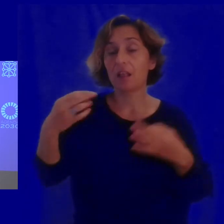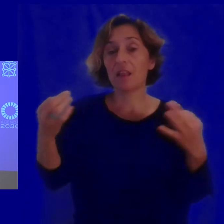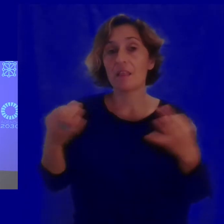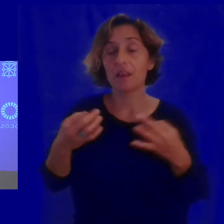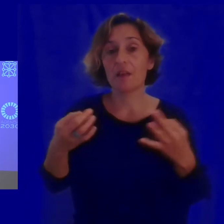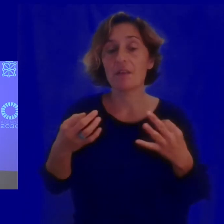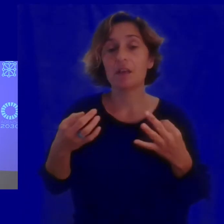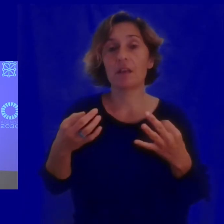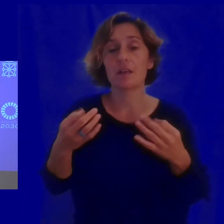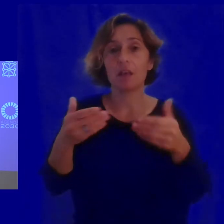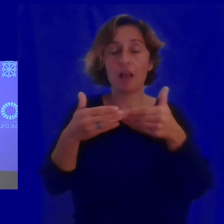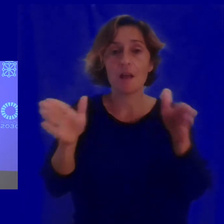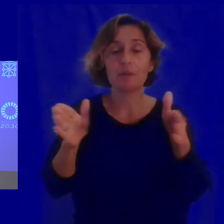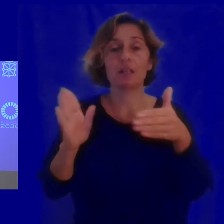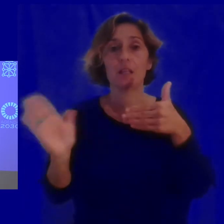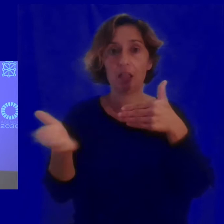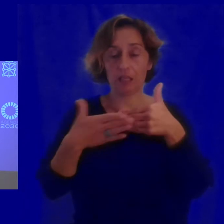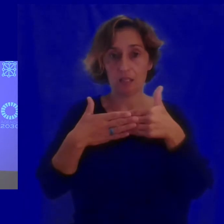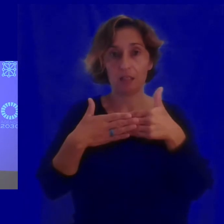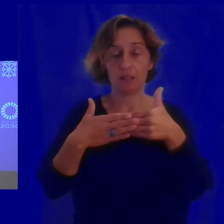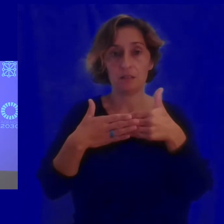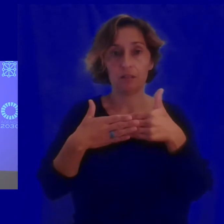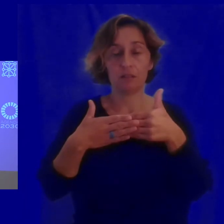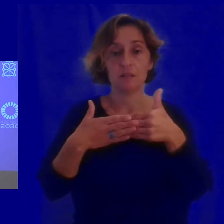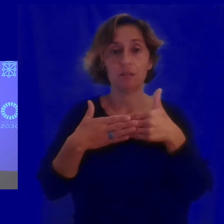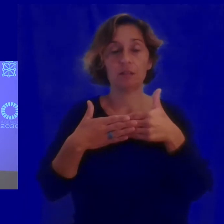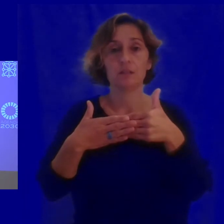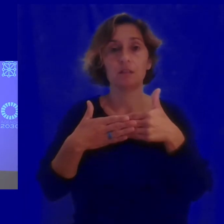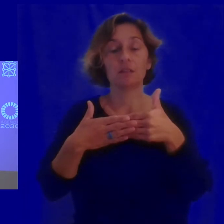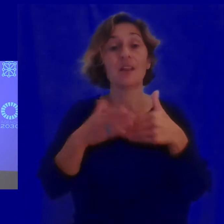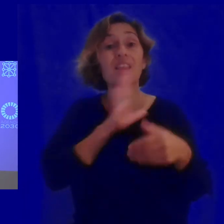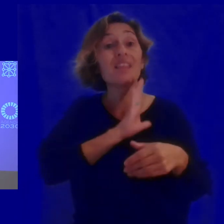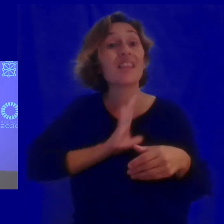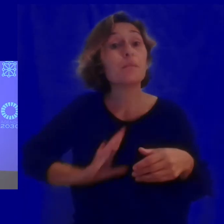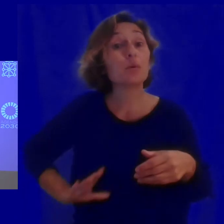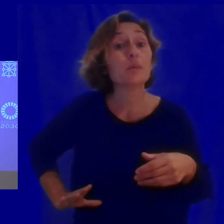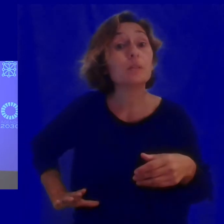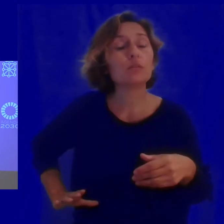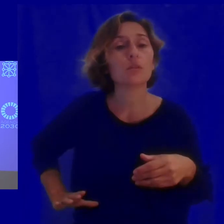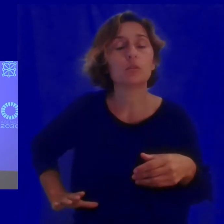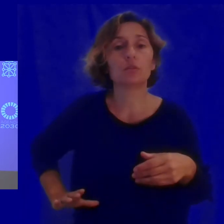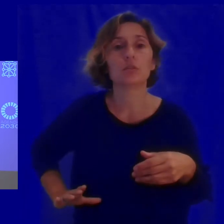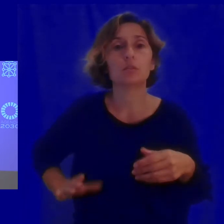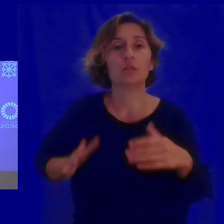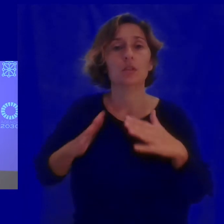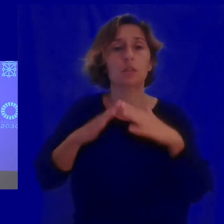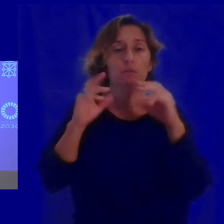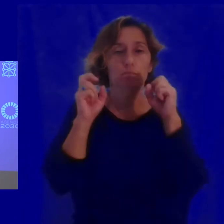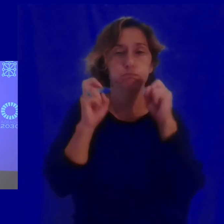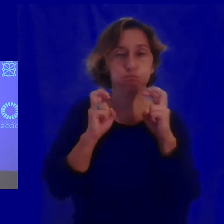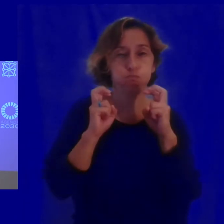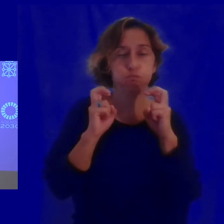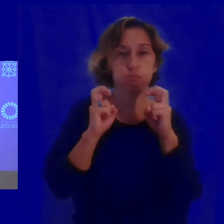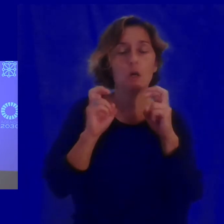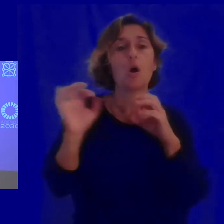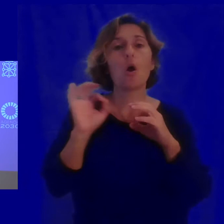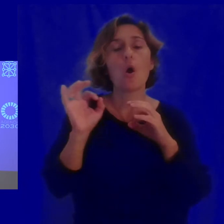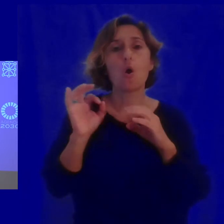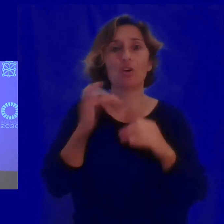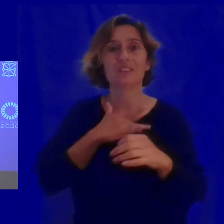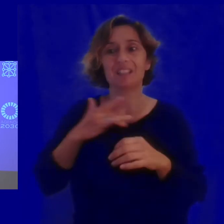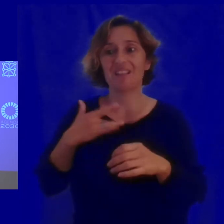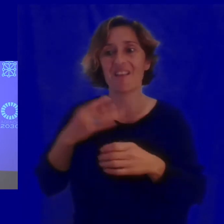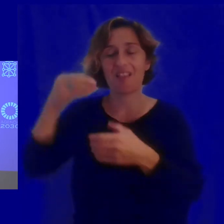abriendo y cerrando. Hemos logrado evitar por el momento tanto el confinamiento domiciliario como el colapso